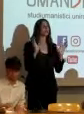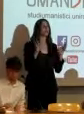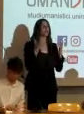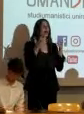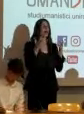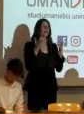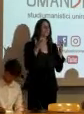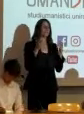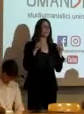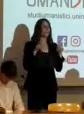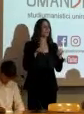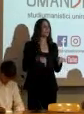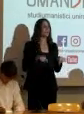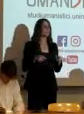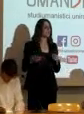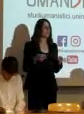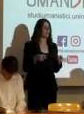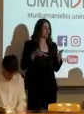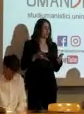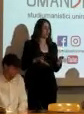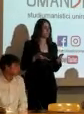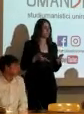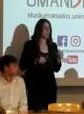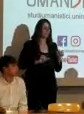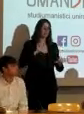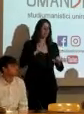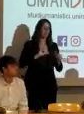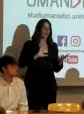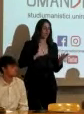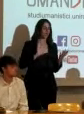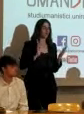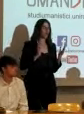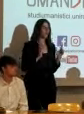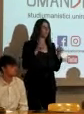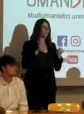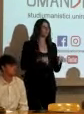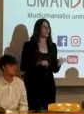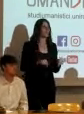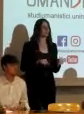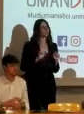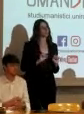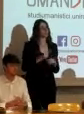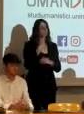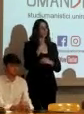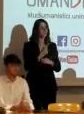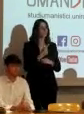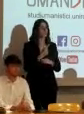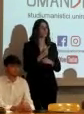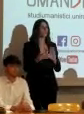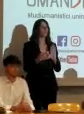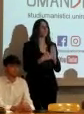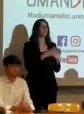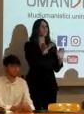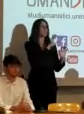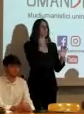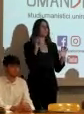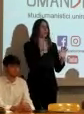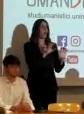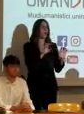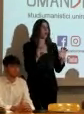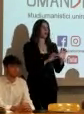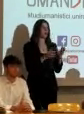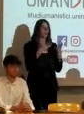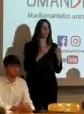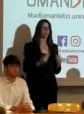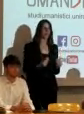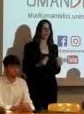continua mutazione. Oggi siamo letteralmente soverchiati dalle immagini. Lo vedete con l'esplosione dei social media, le